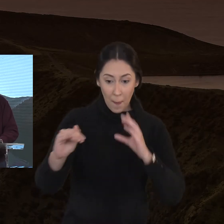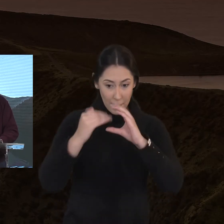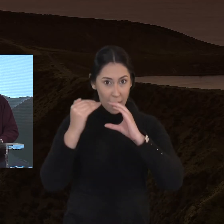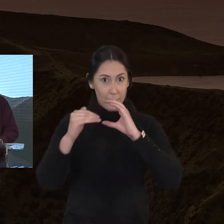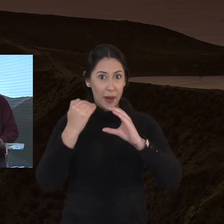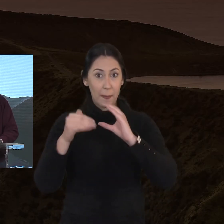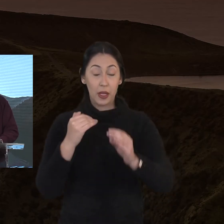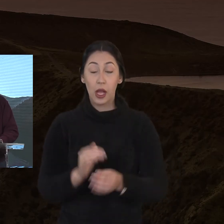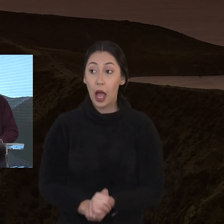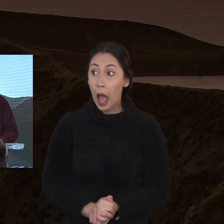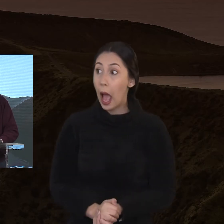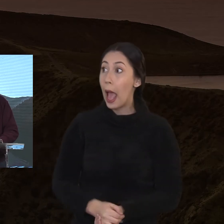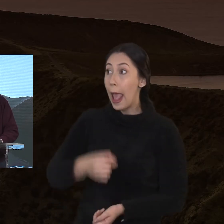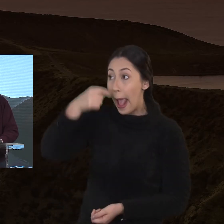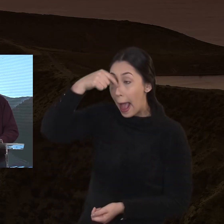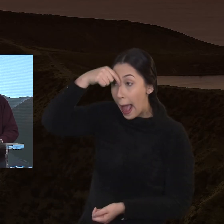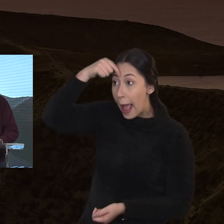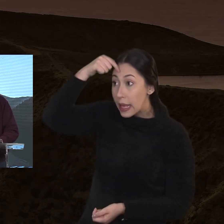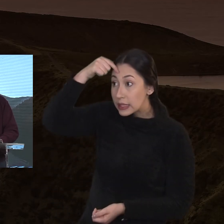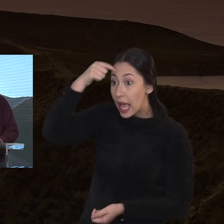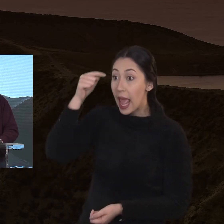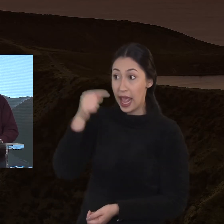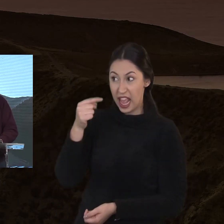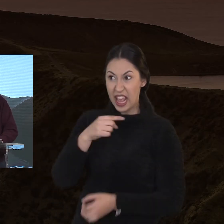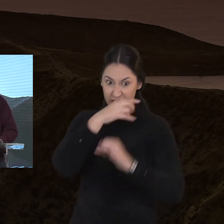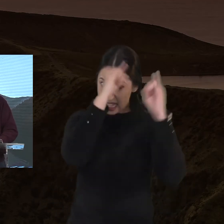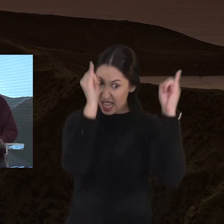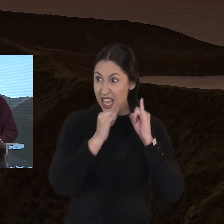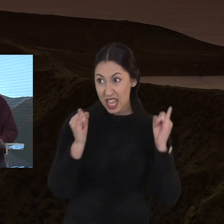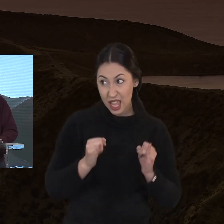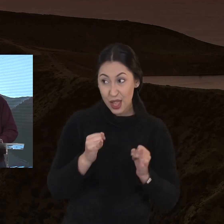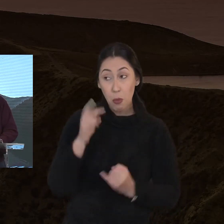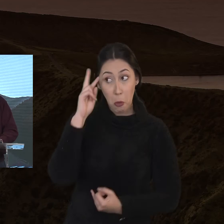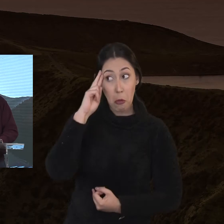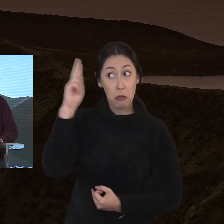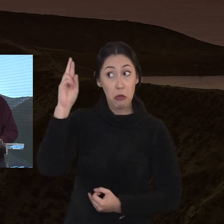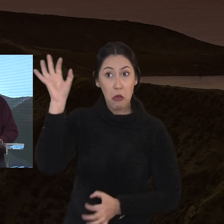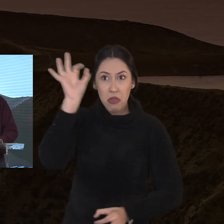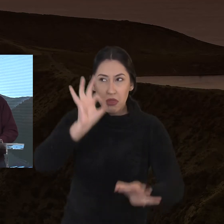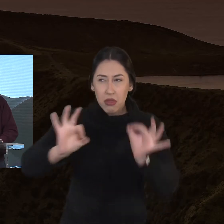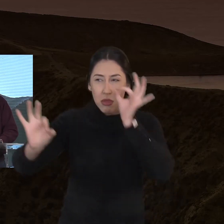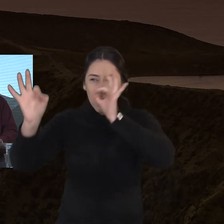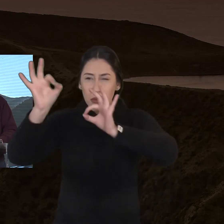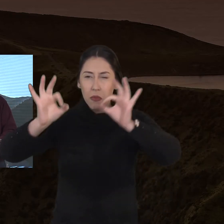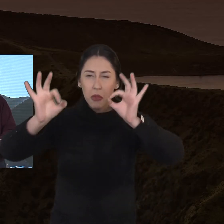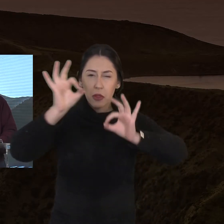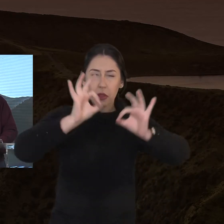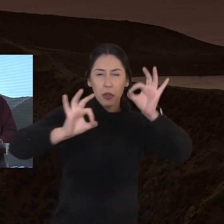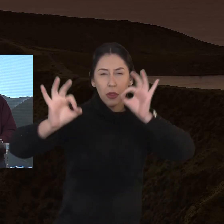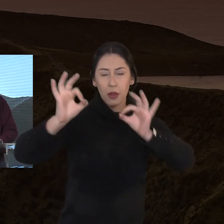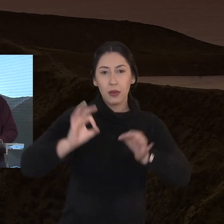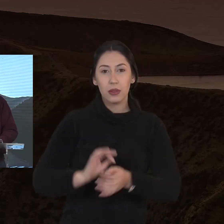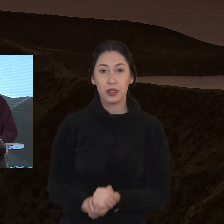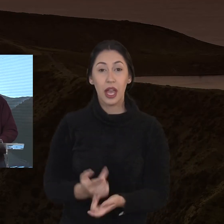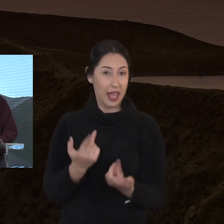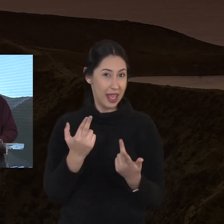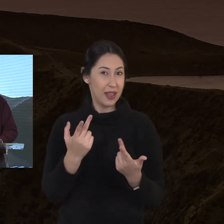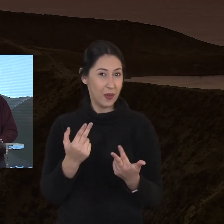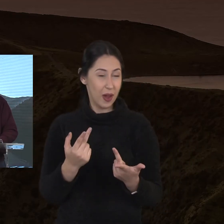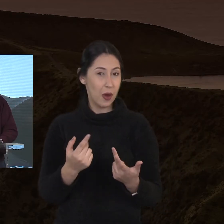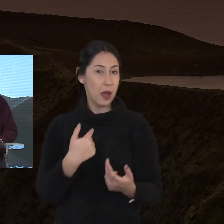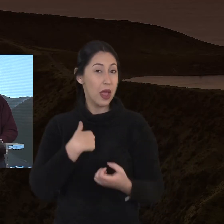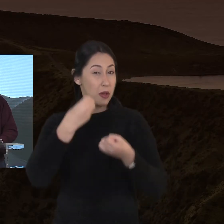o salário mal edra belzebu é o senhor das moscas justamente eu falei das moscas que depositava as larvas